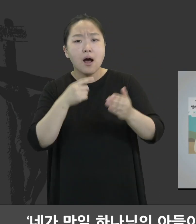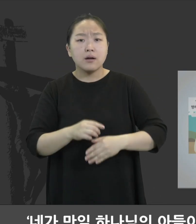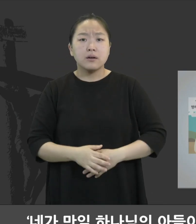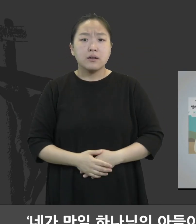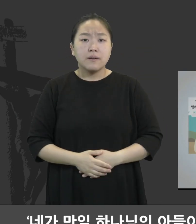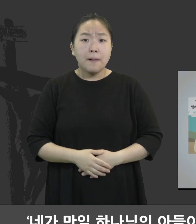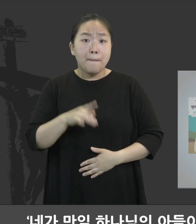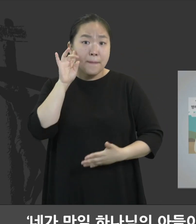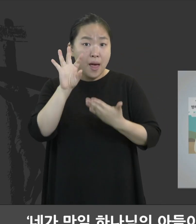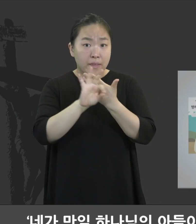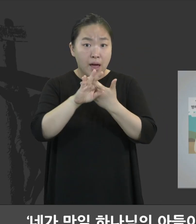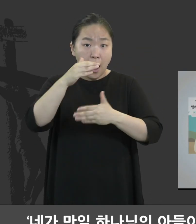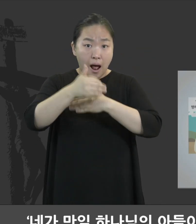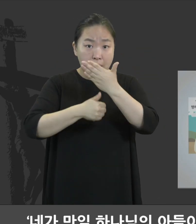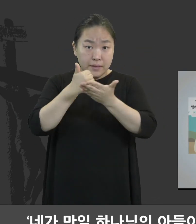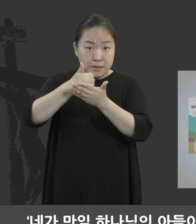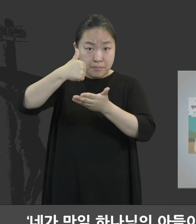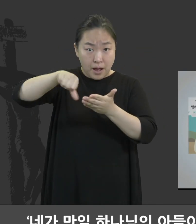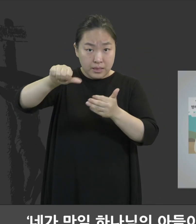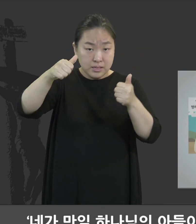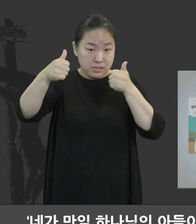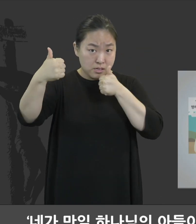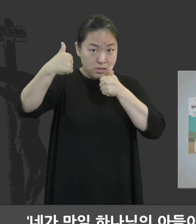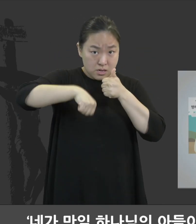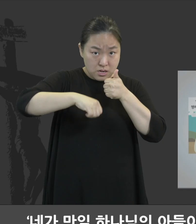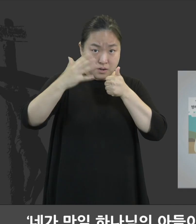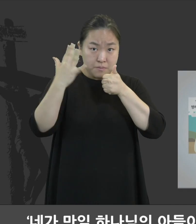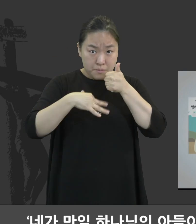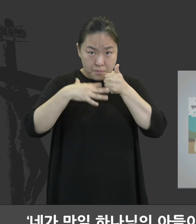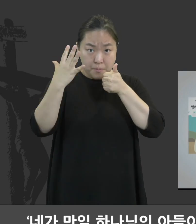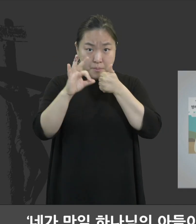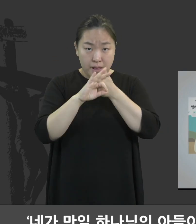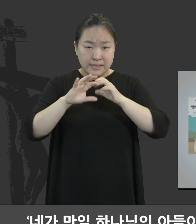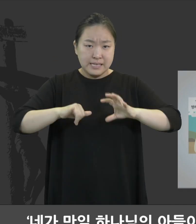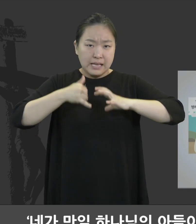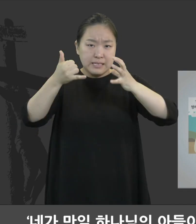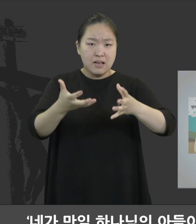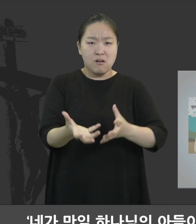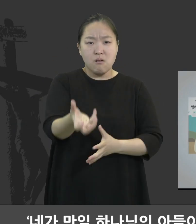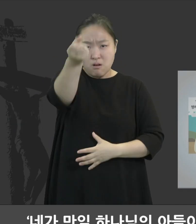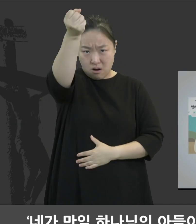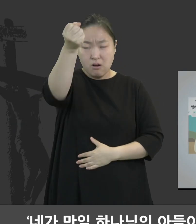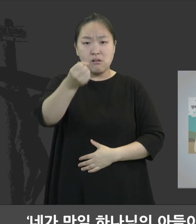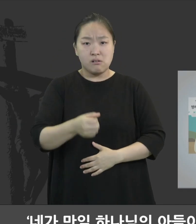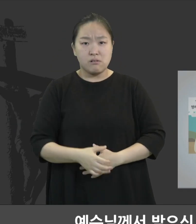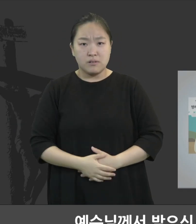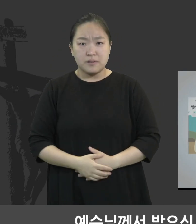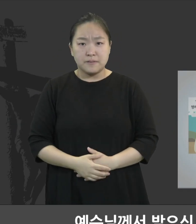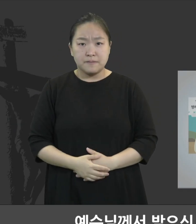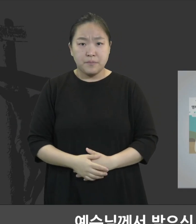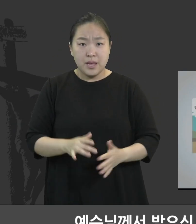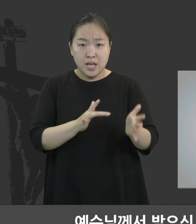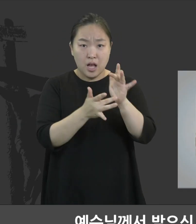뛰어내리라. 만일 내게 엎드려 경배하면 이 모든 것을 내게 주리라.